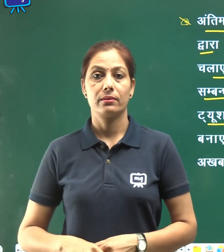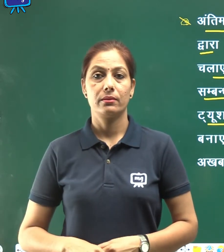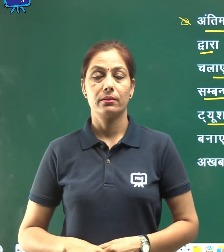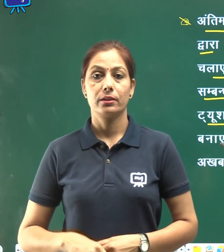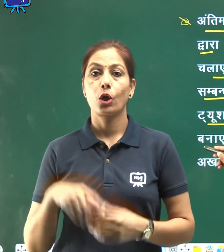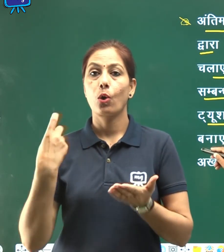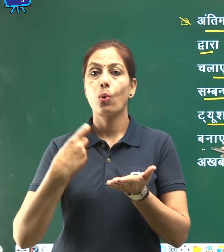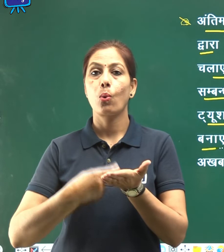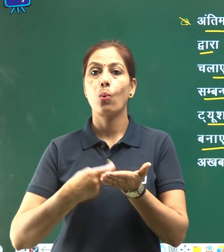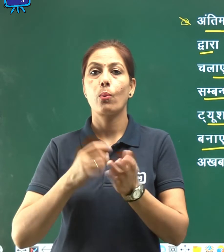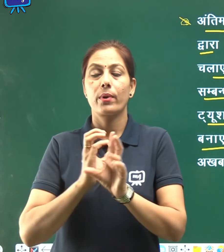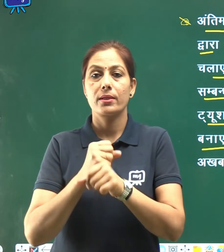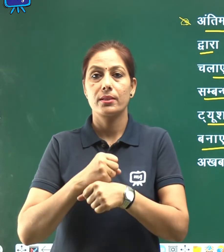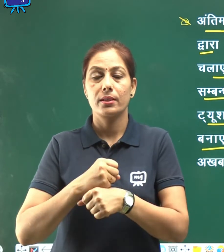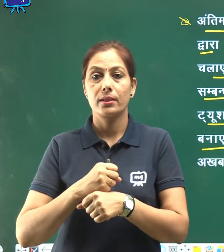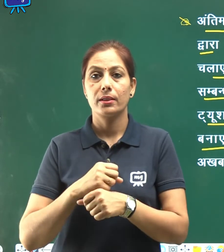नियम बनाए जाने की खबर